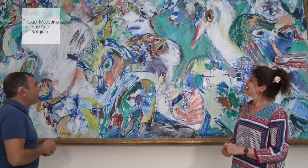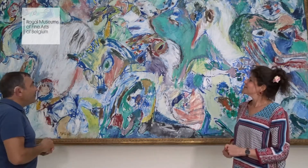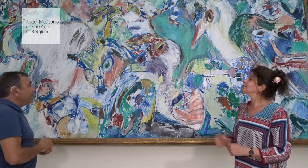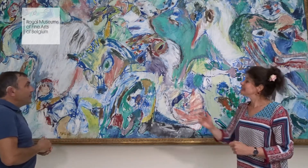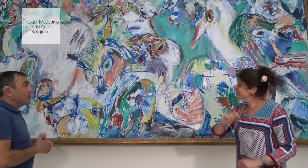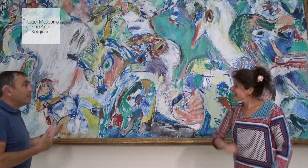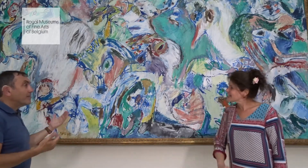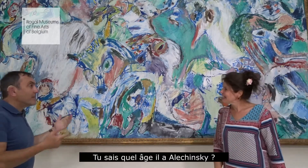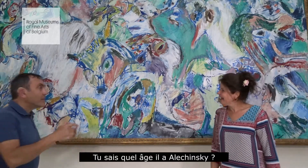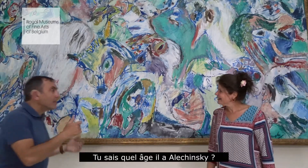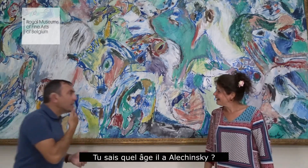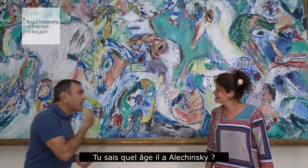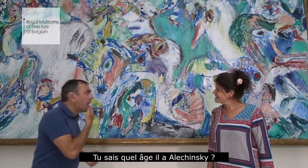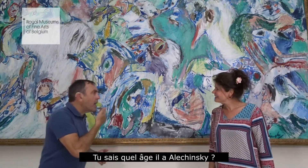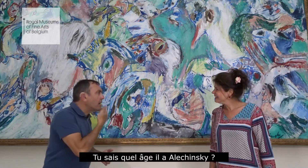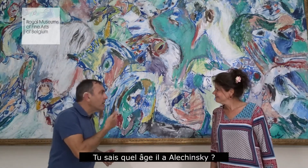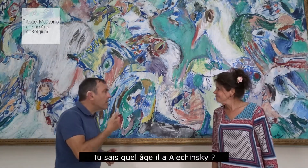Tu sais quel âge il a, Alechinsky?